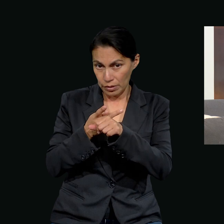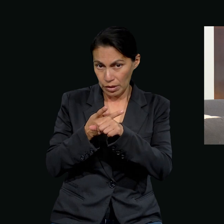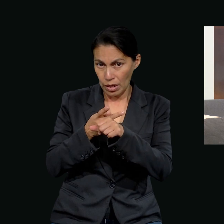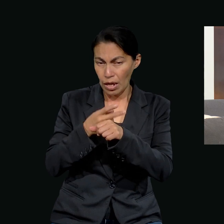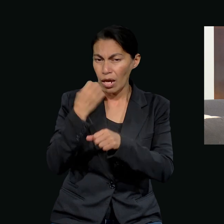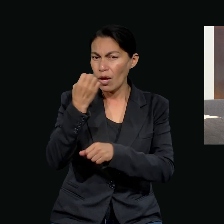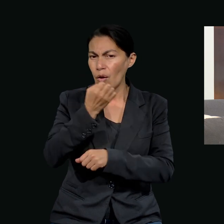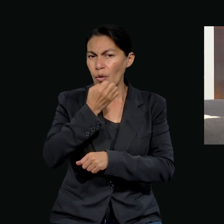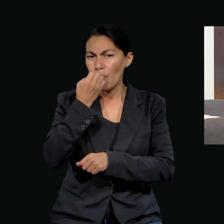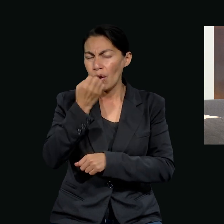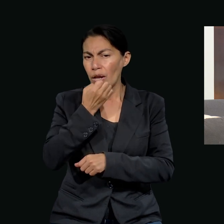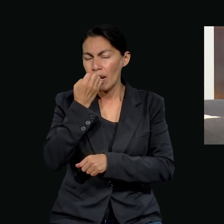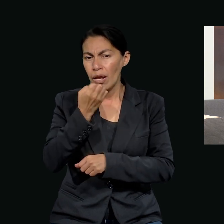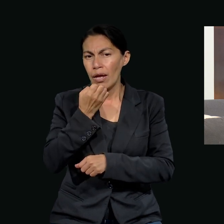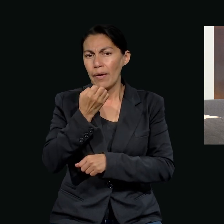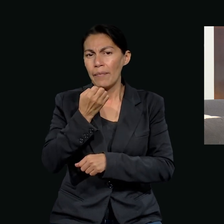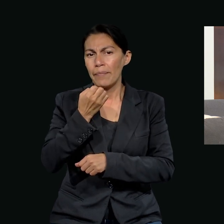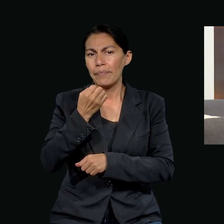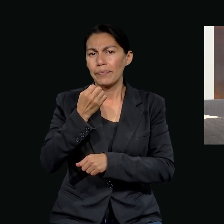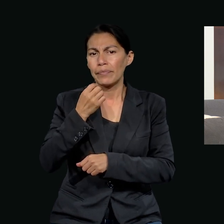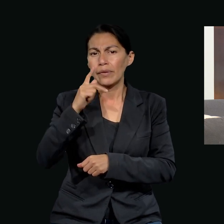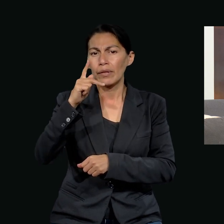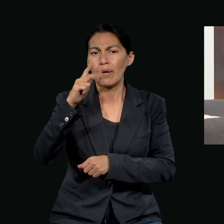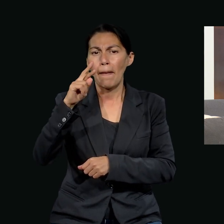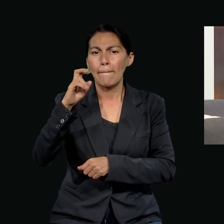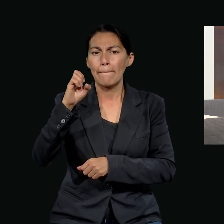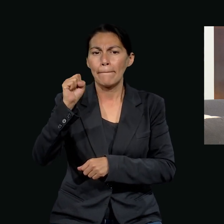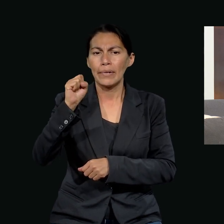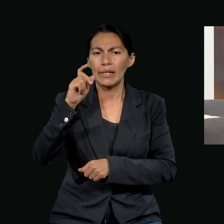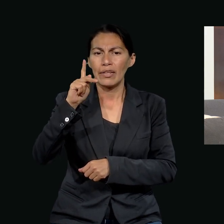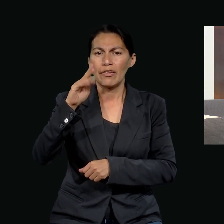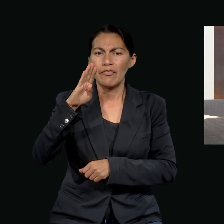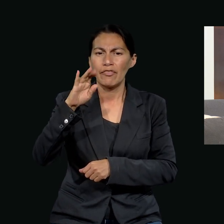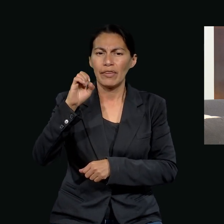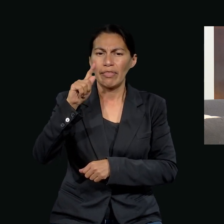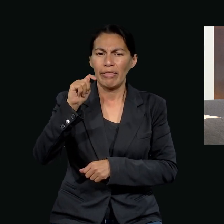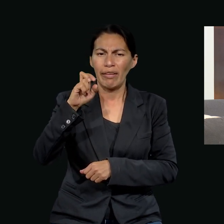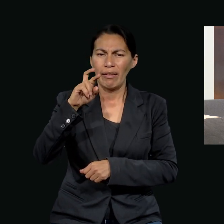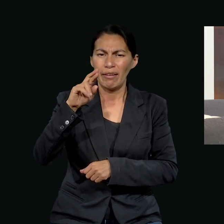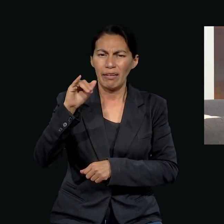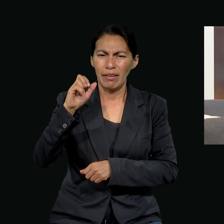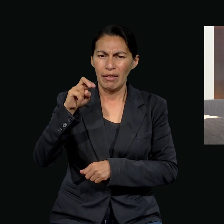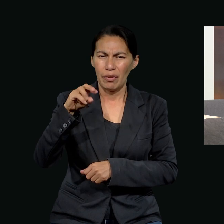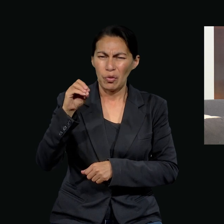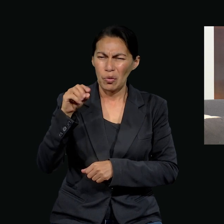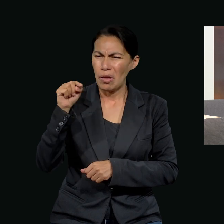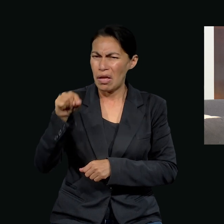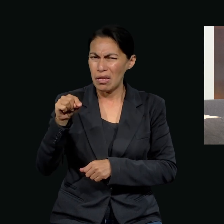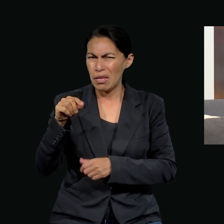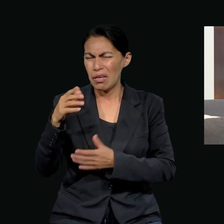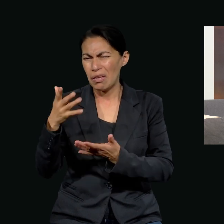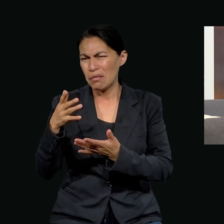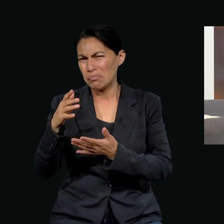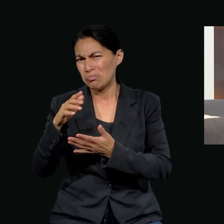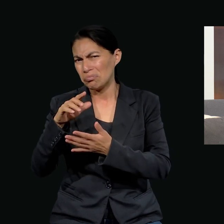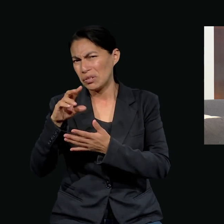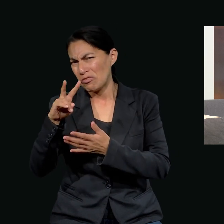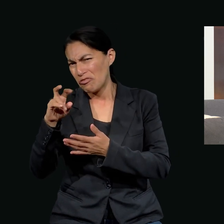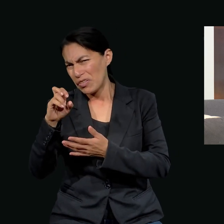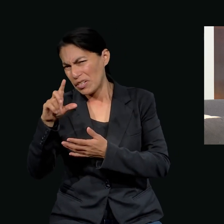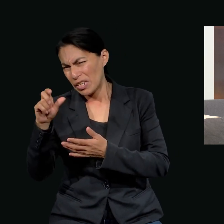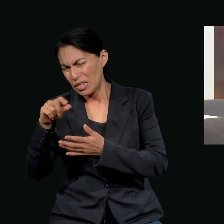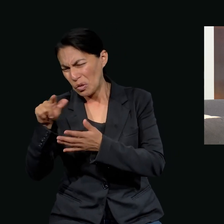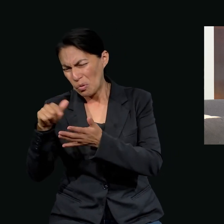fue en el Colegio Presbiteriano de Encrucijada, allá en el centro de Cuba, al norte de Santa Clara, en la provincia de Las Villas, en aquel